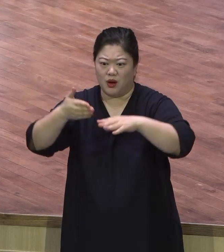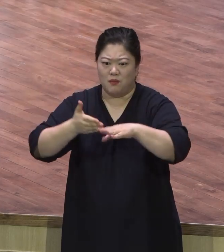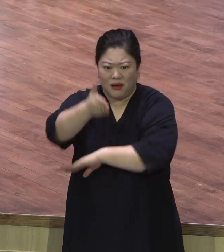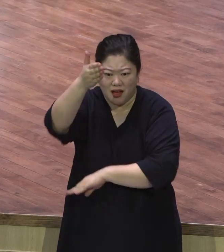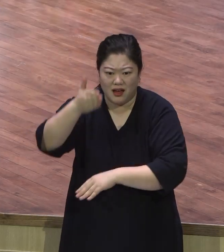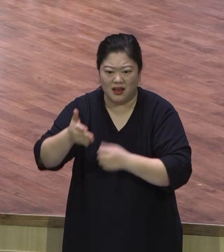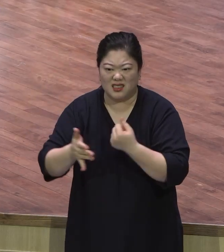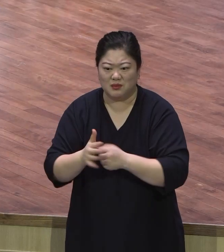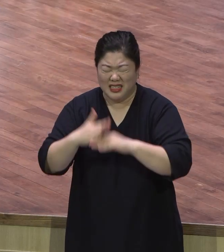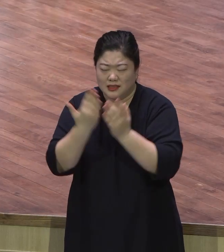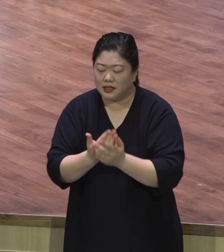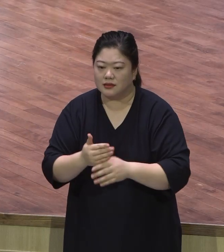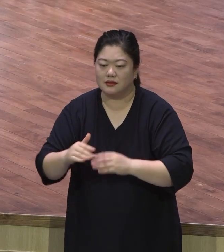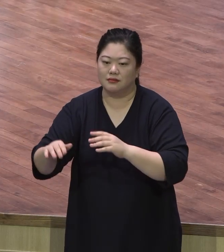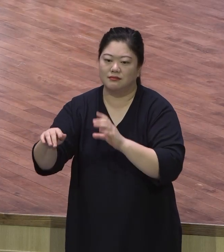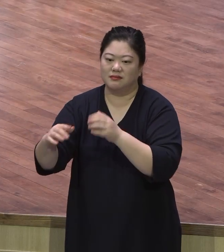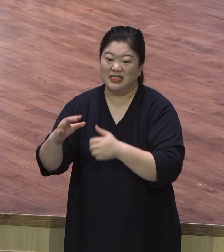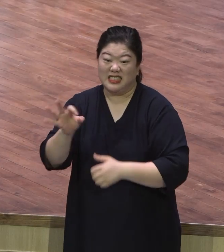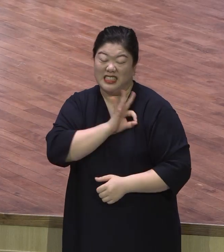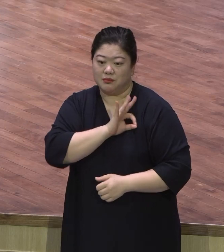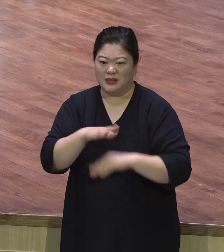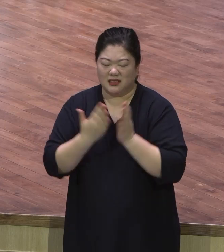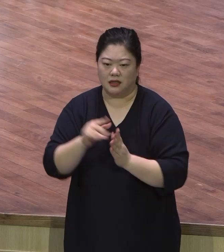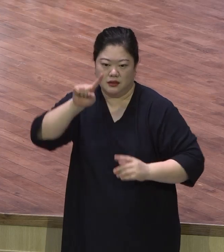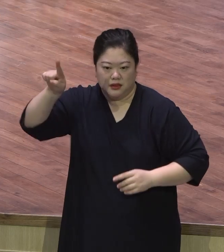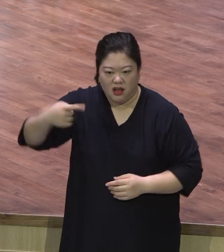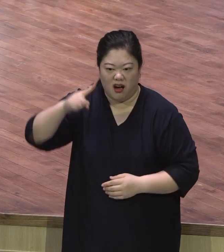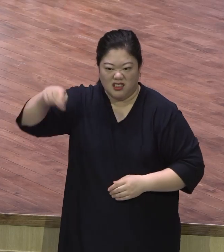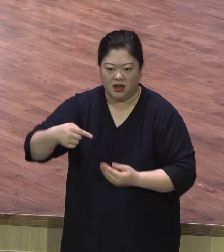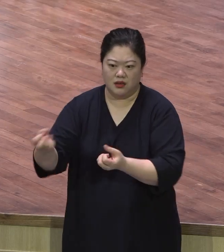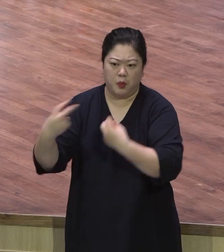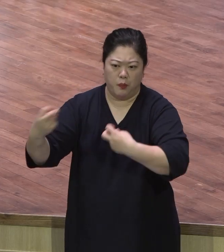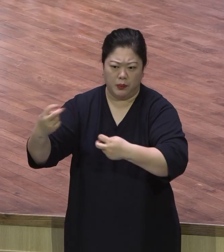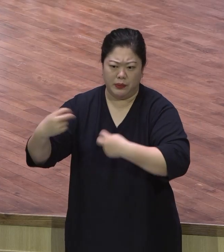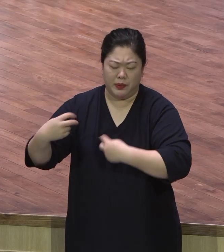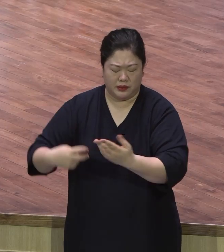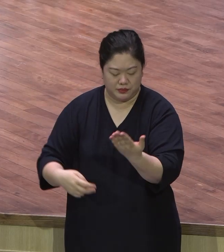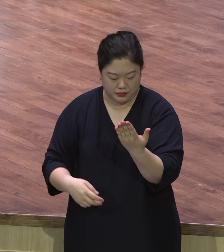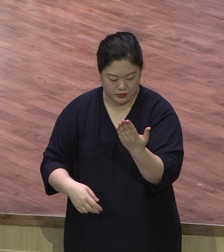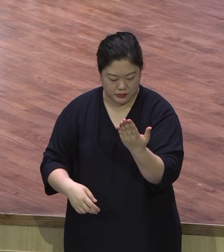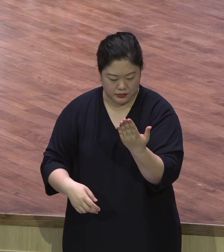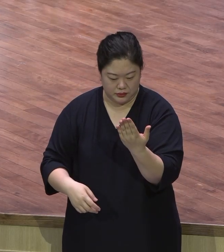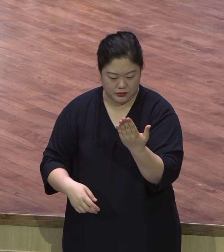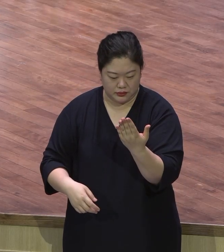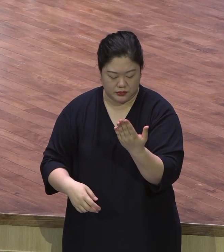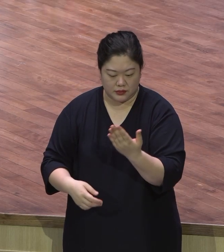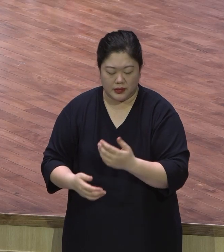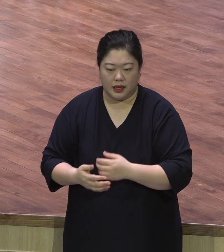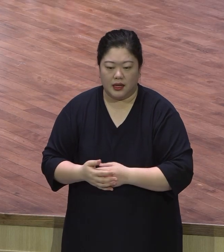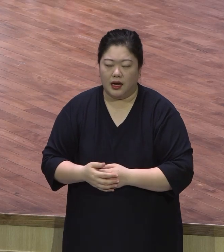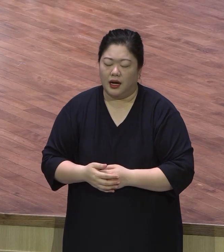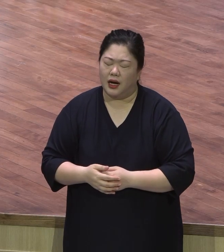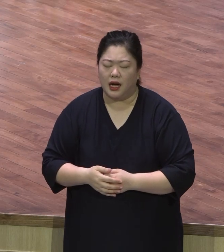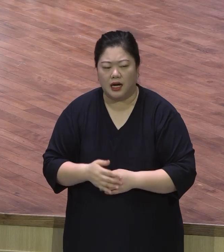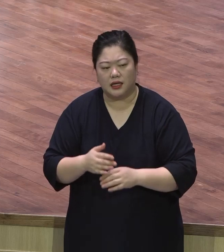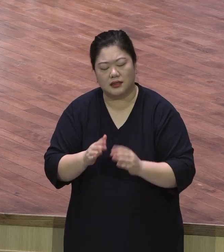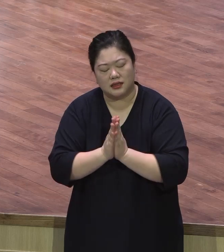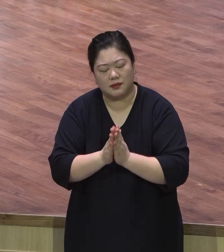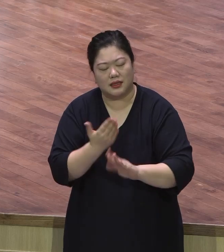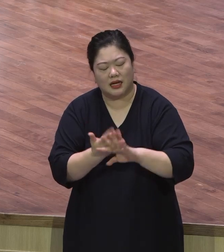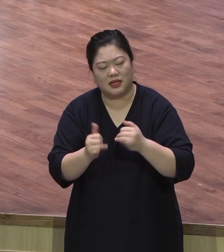전부 내 이름으로 다 되어있으니까 위반을 많이 하니까 강서 경찰서에서 계속 내 이름으로 날라옵니다. 제발 좀 누구 이름 좀 해놓으면 좋겠구만.